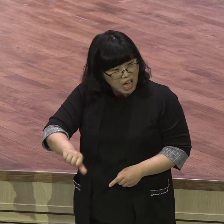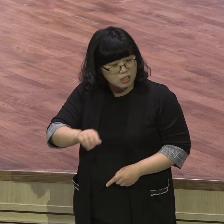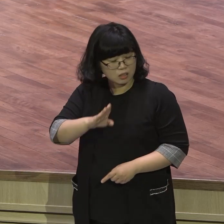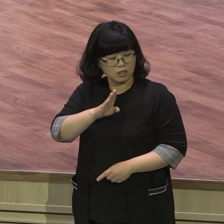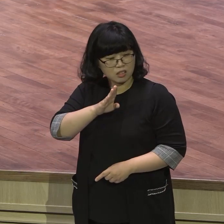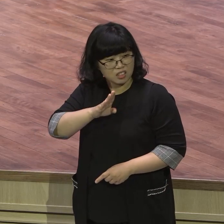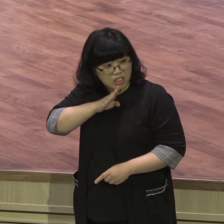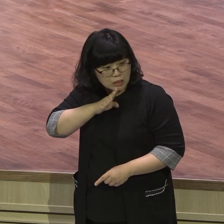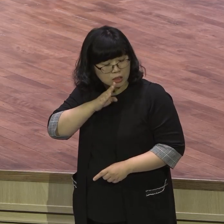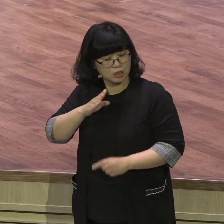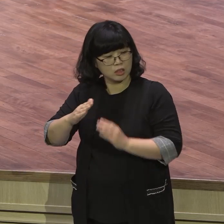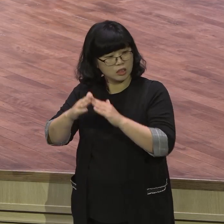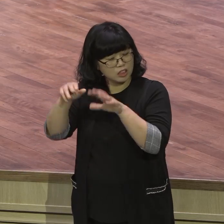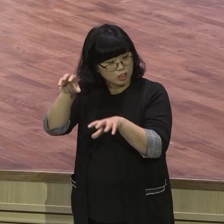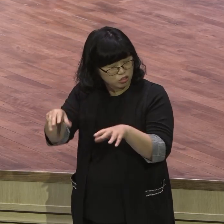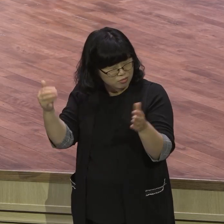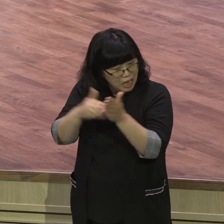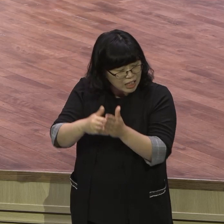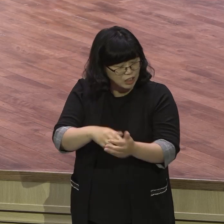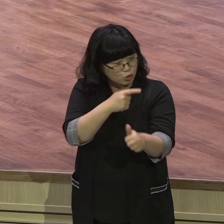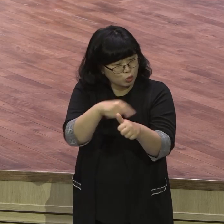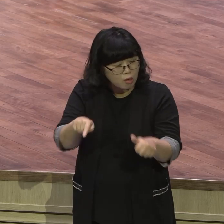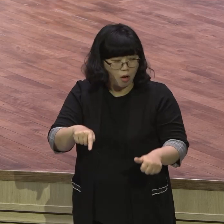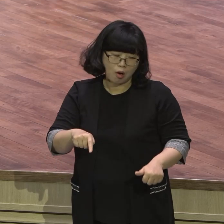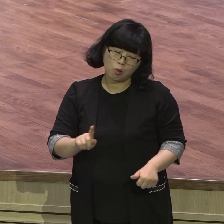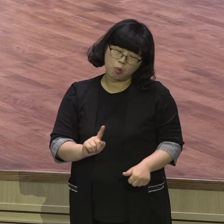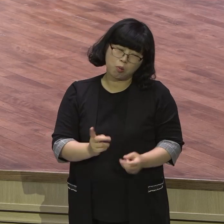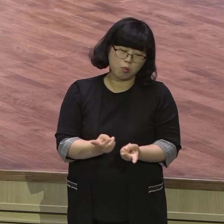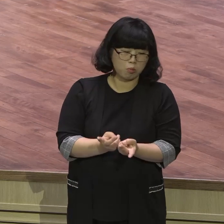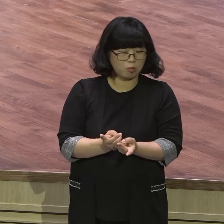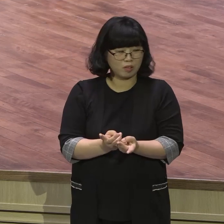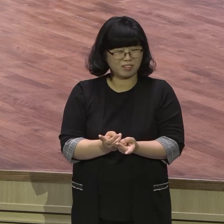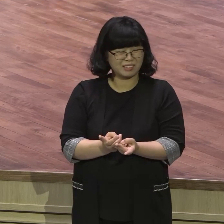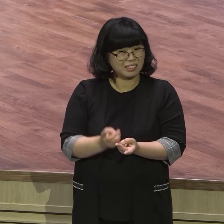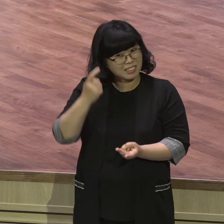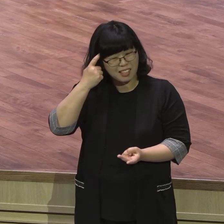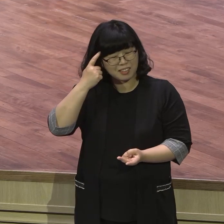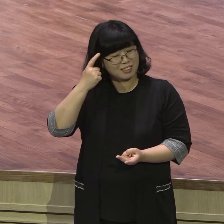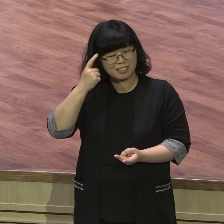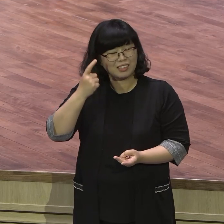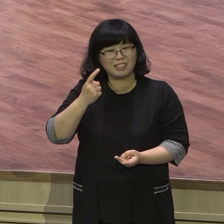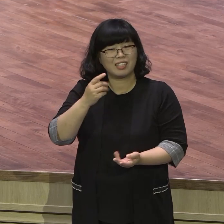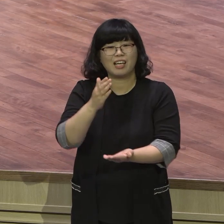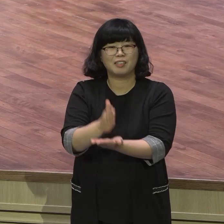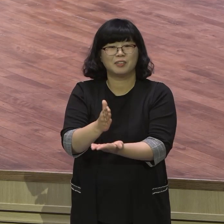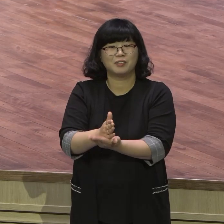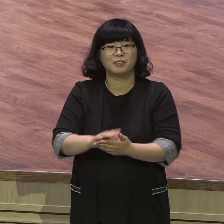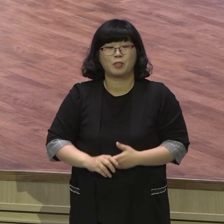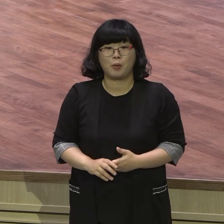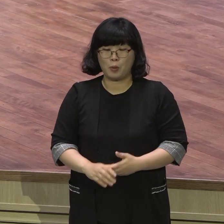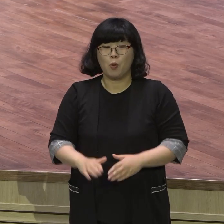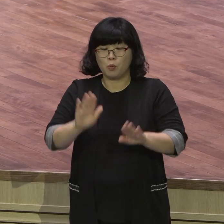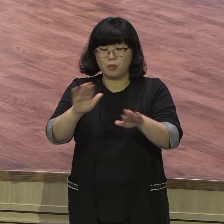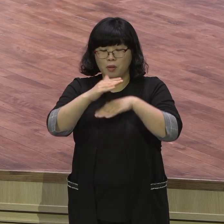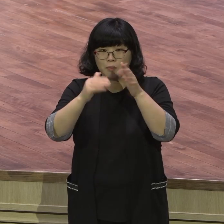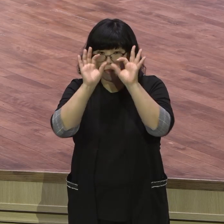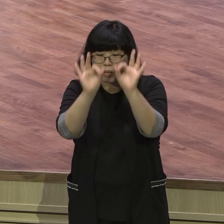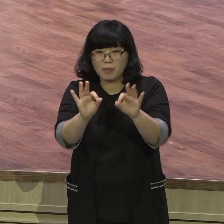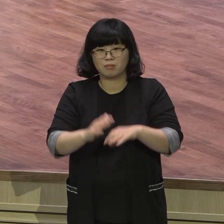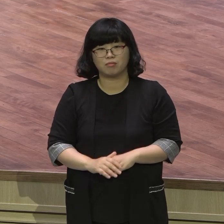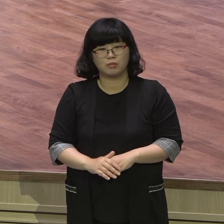대해서 이렇게 표현했습니다 29절입니다 모세가 이러되 각 사람이 자기의 아들과 자기의